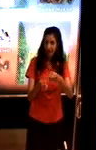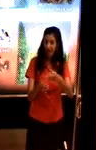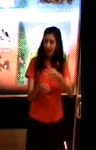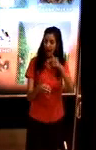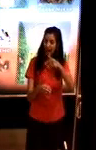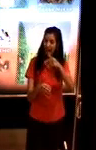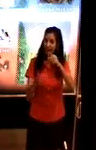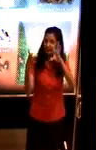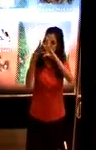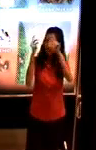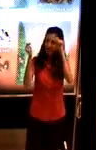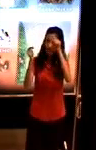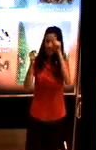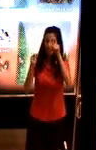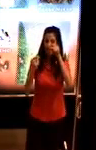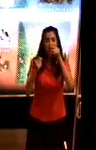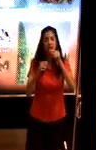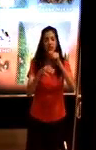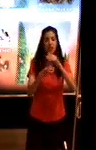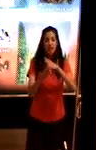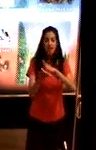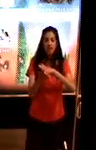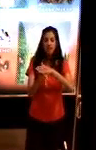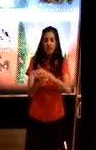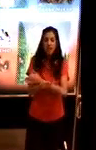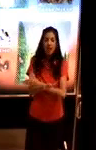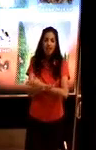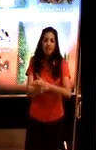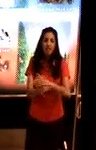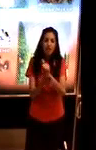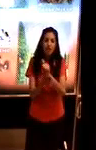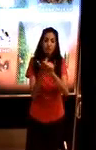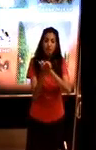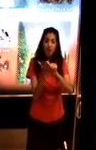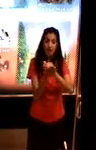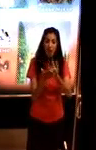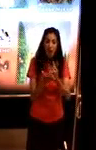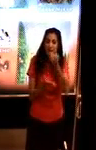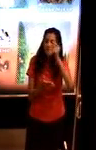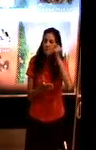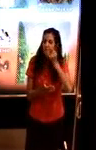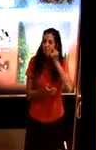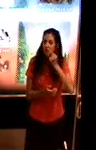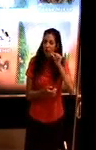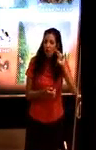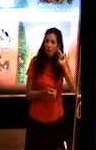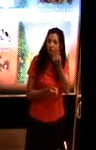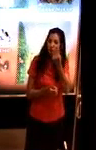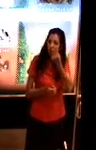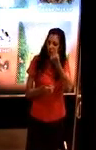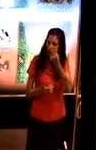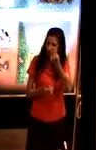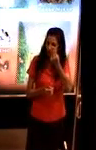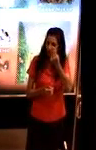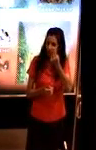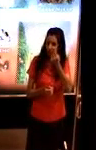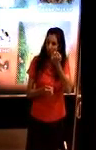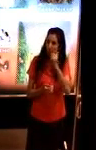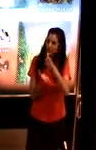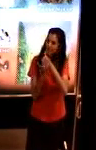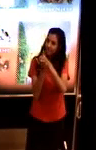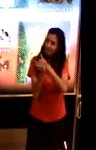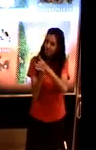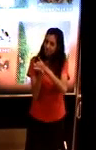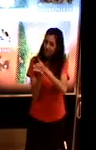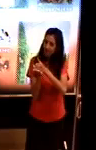cabo en el santuario celestial, con el primer hombre que murió y fue fiel a Dios, el Señor va eligiendo.